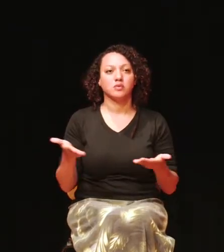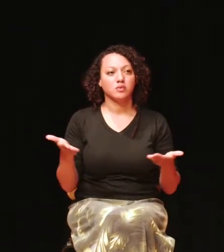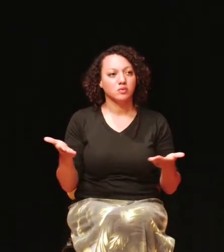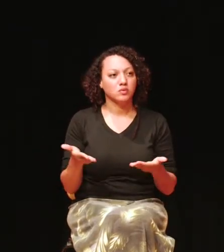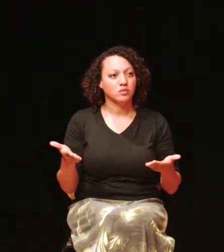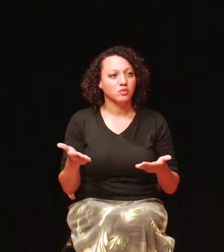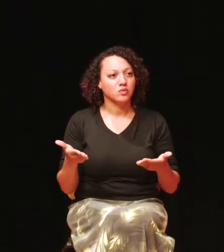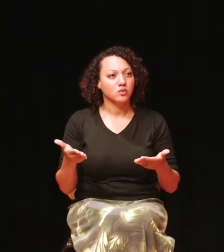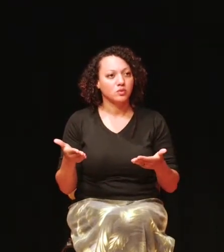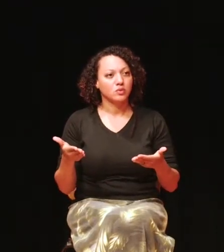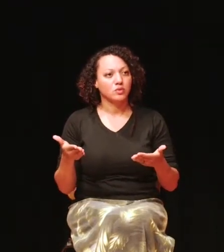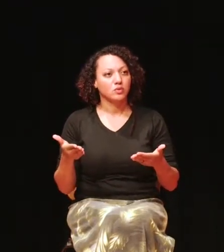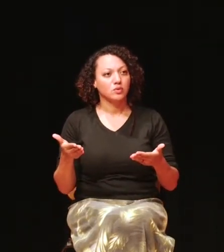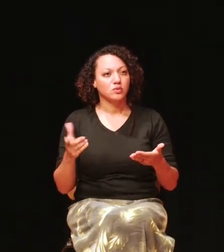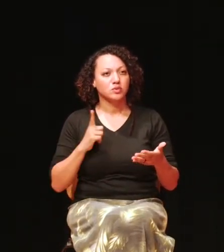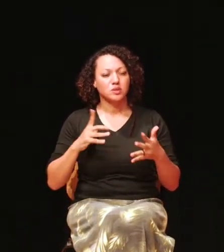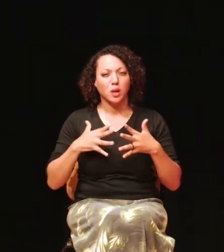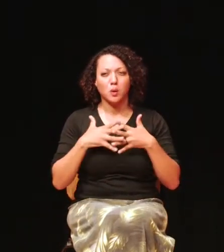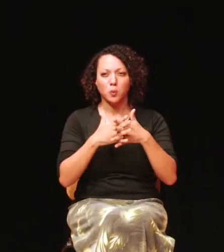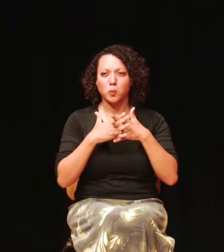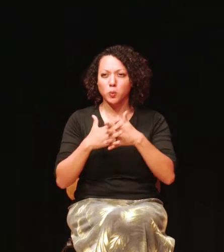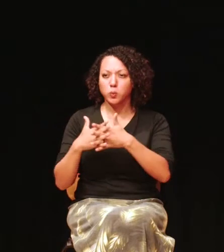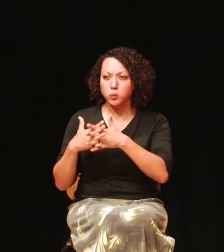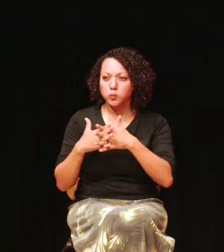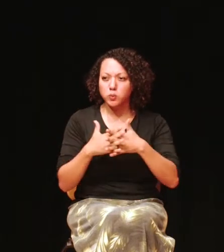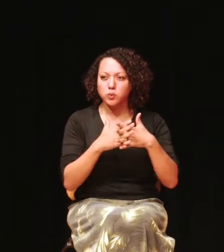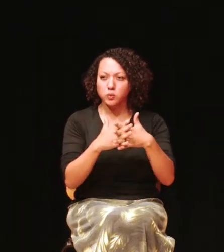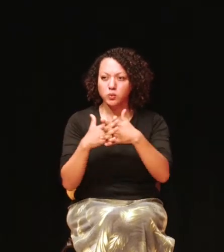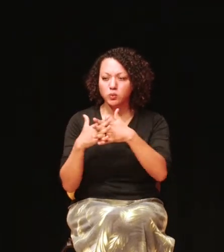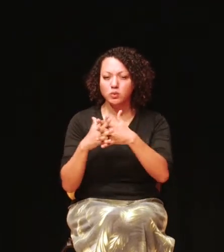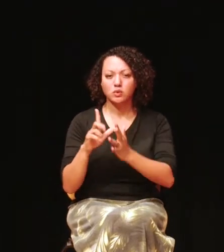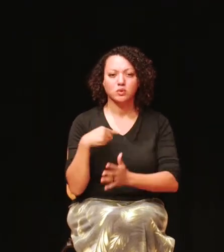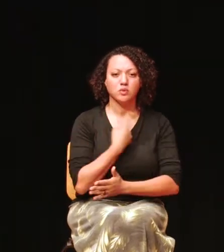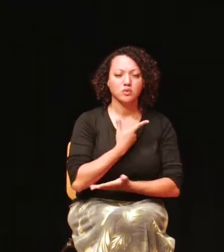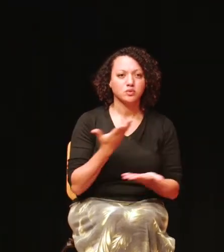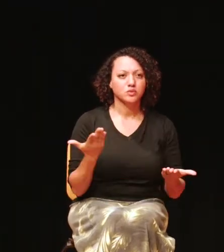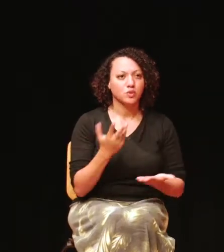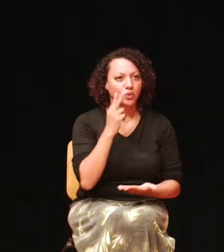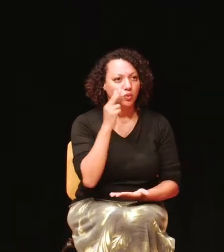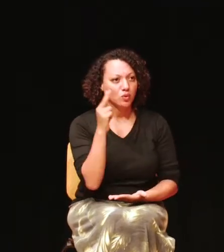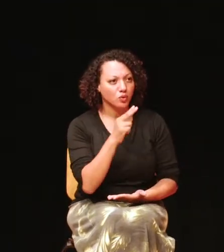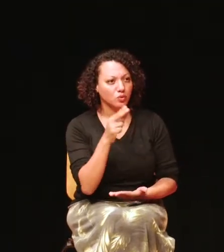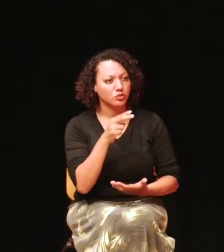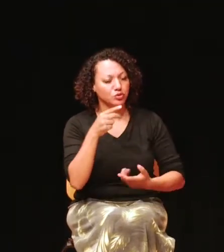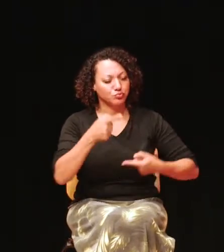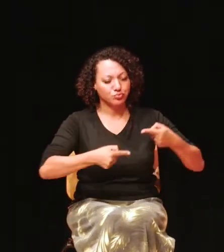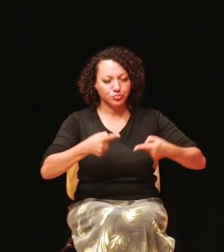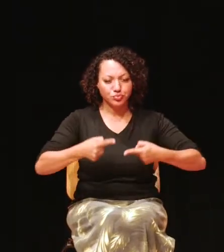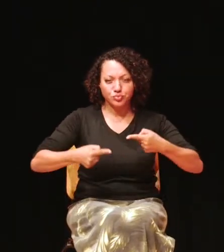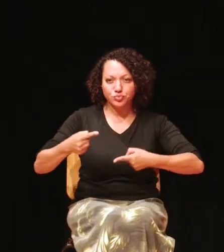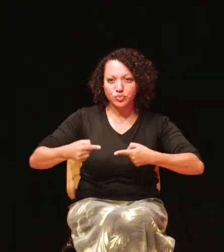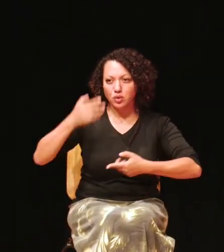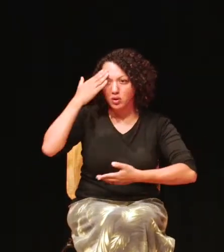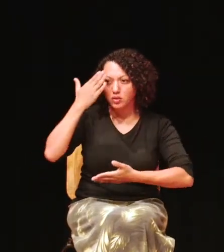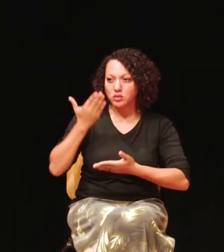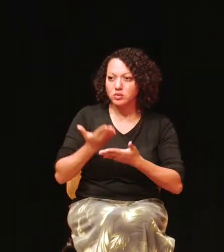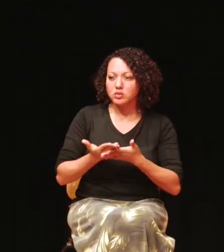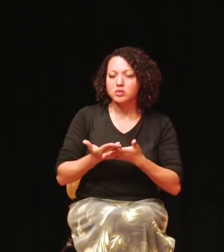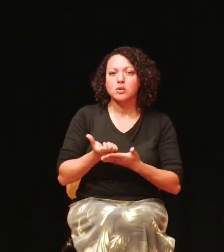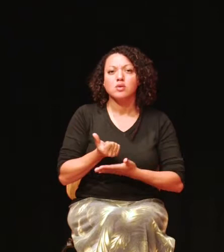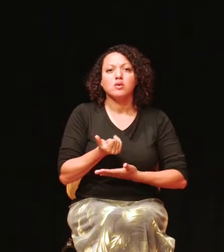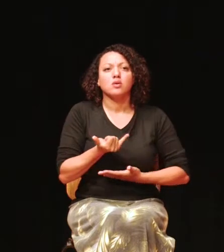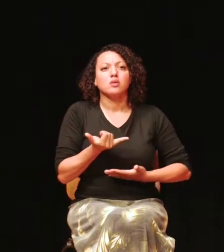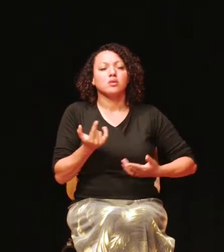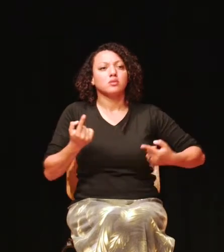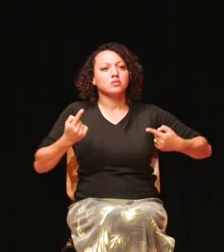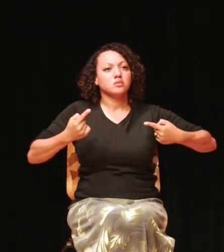é atravessado por tantos conflitos, como vimos hoje, nas mesas de hoje, acredito, qual é o desafio